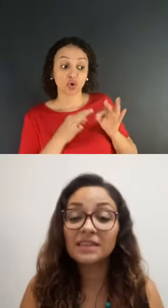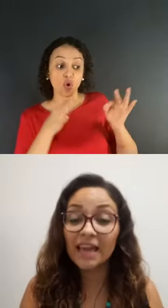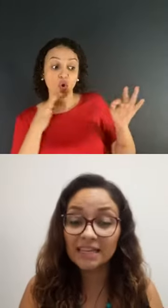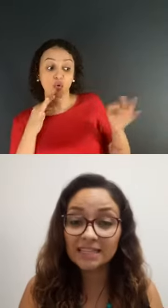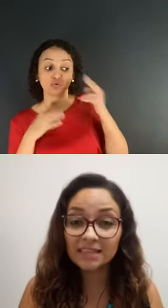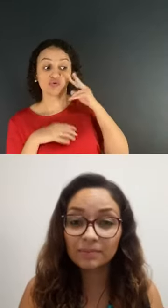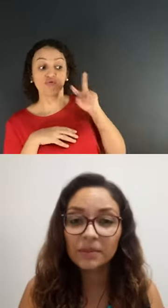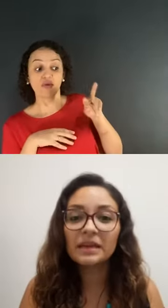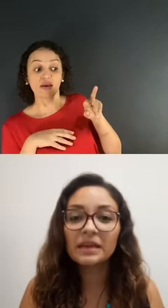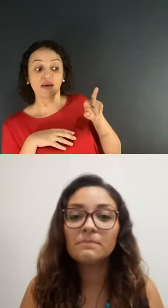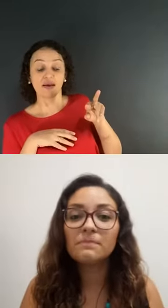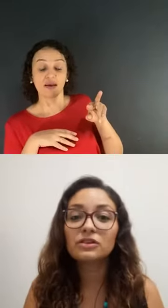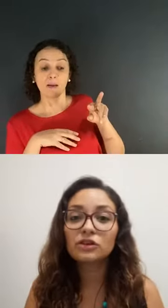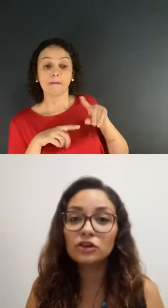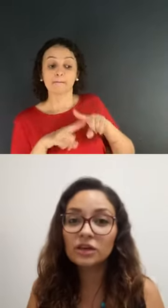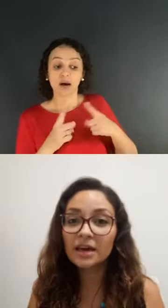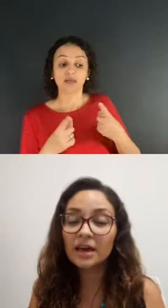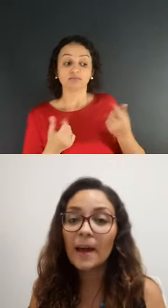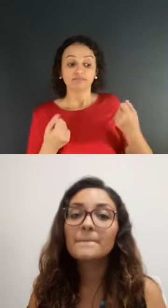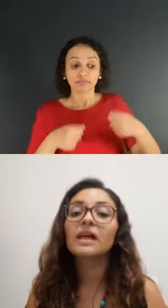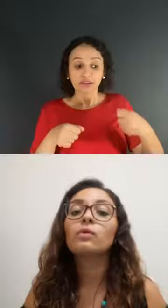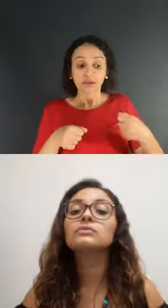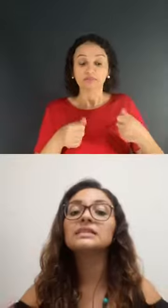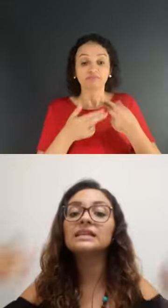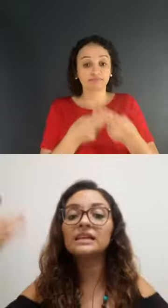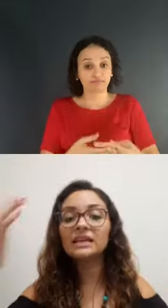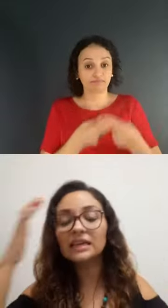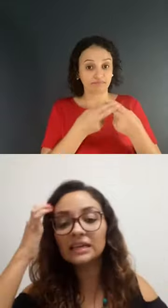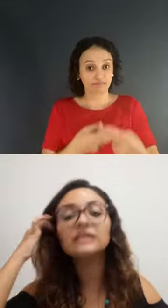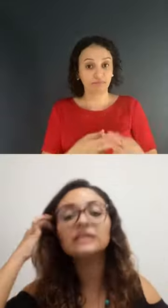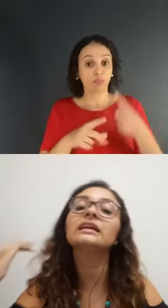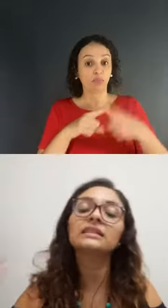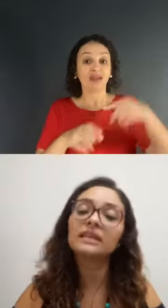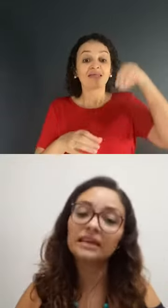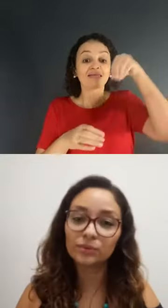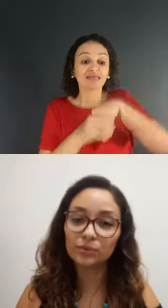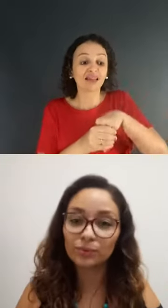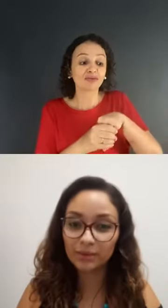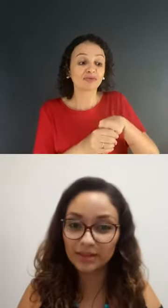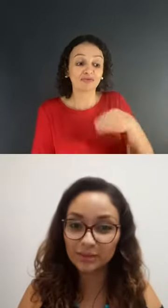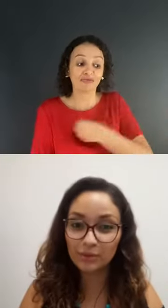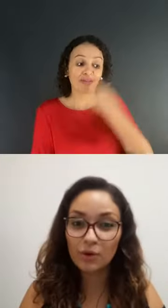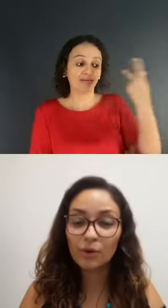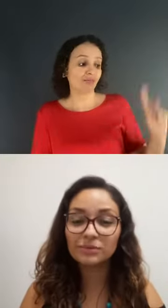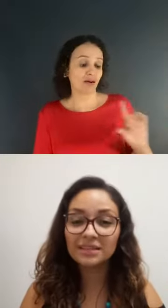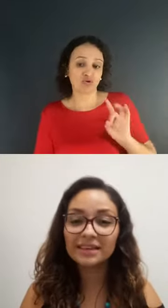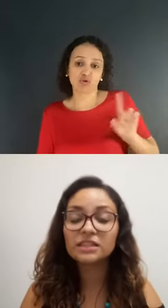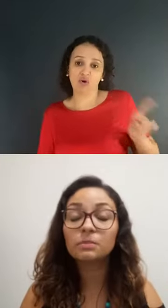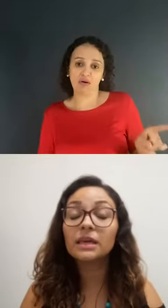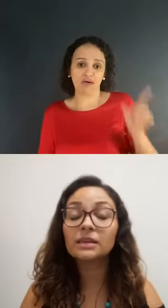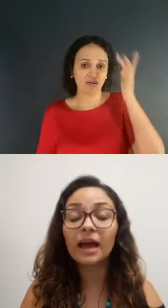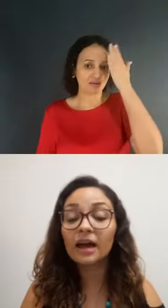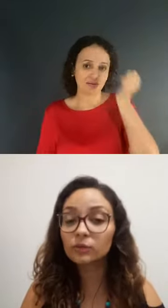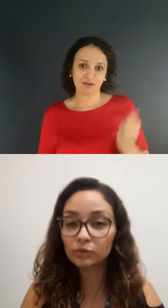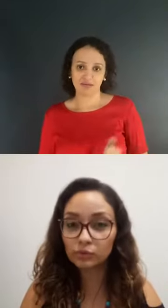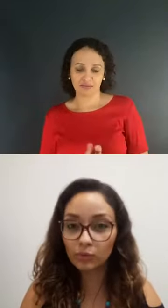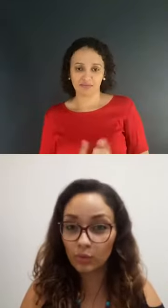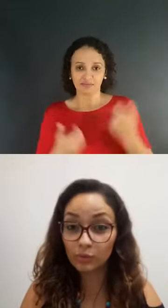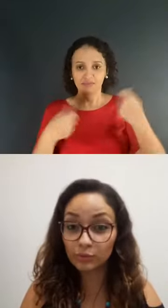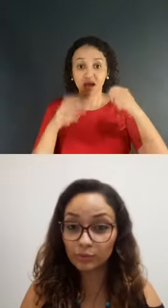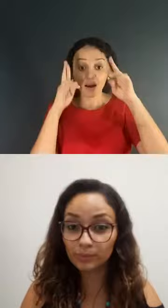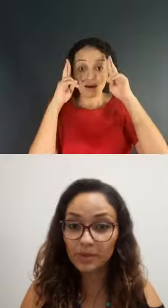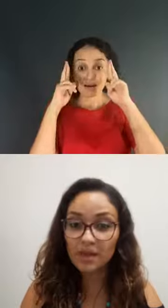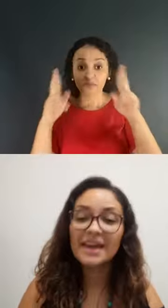ter paciência, empatia, para conseguir entender tudo isso, conseguir respeitar a dor